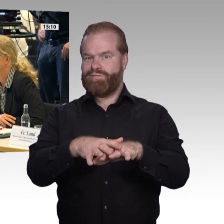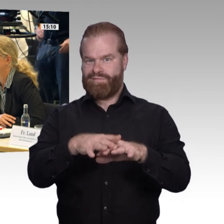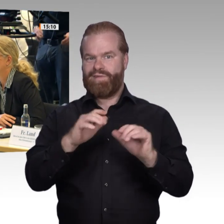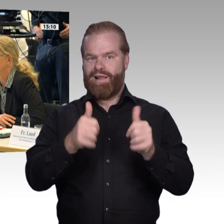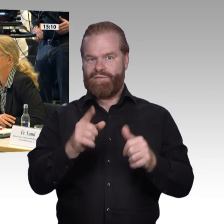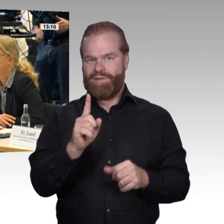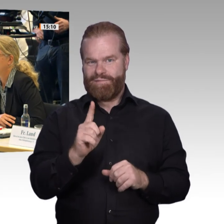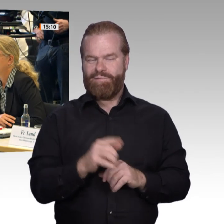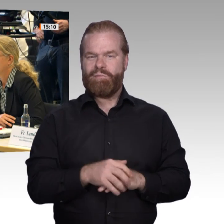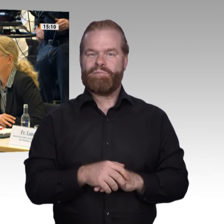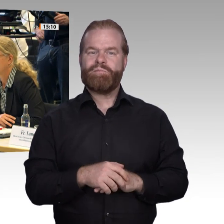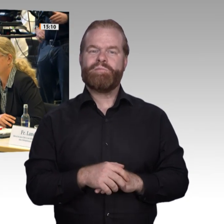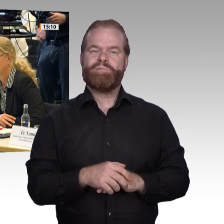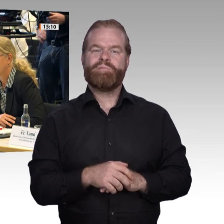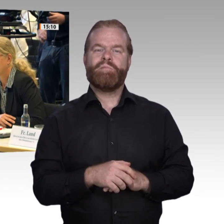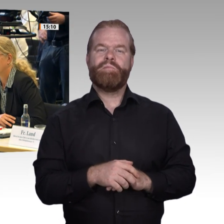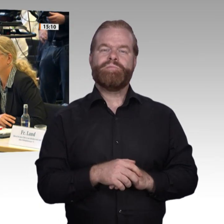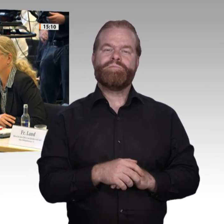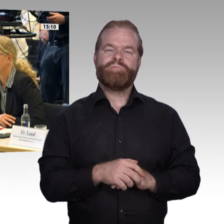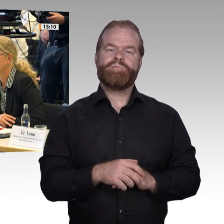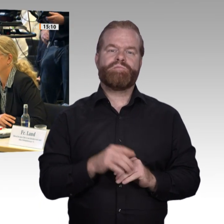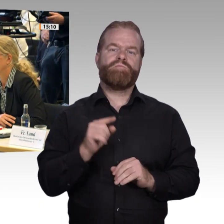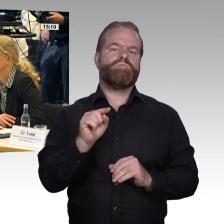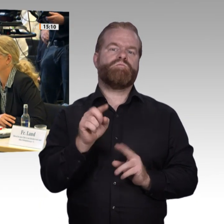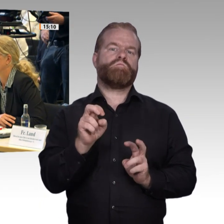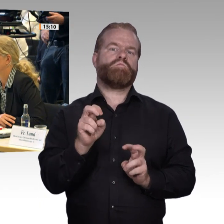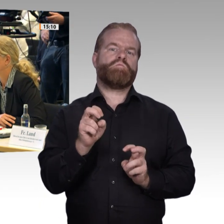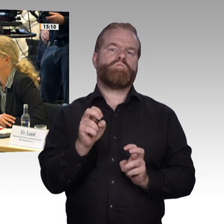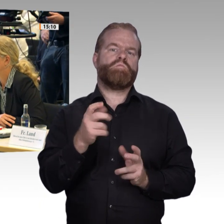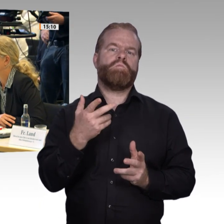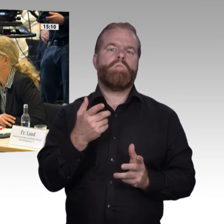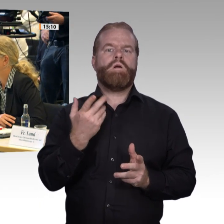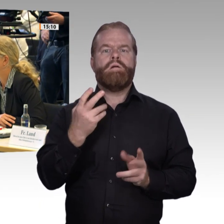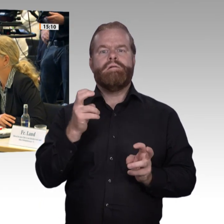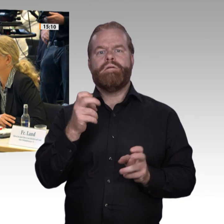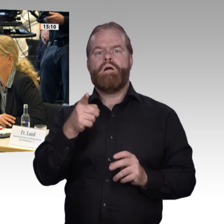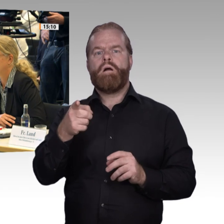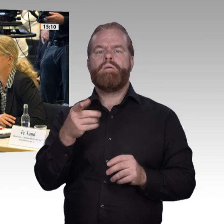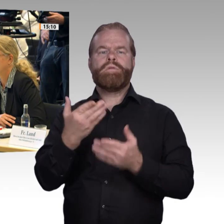Leistung ja aus dem Recht der Fürsorge herauszunehmen und zur eigenen